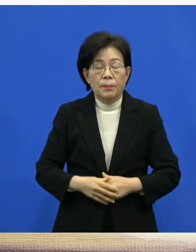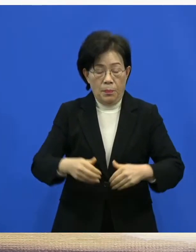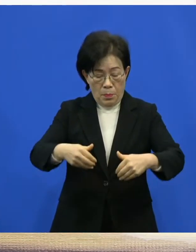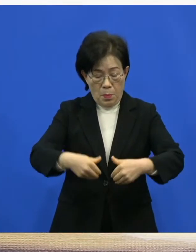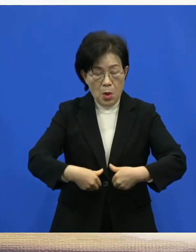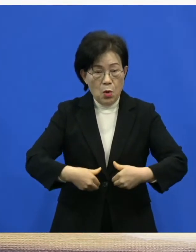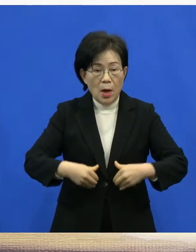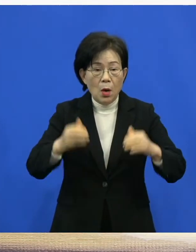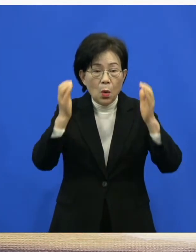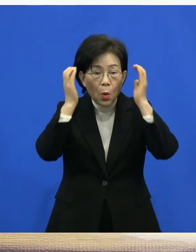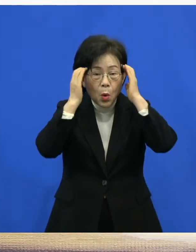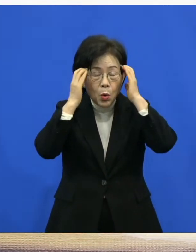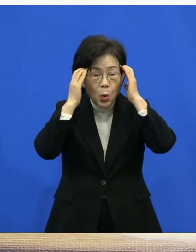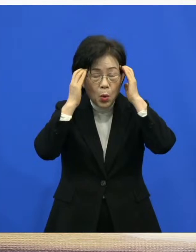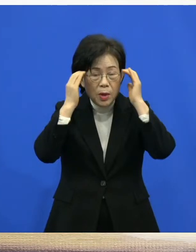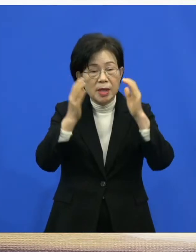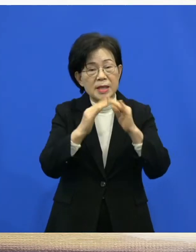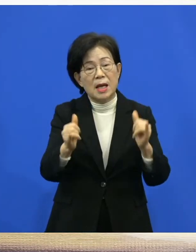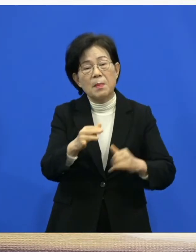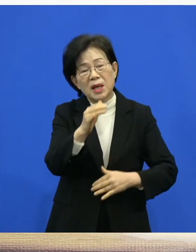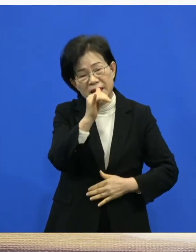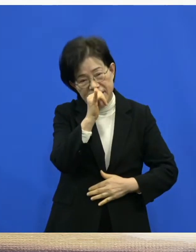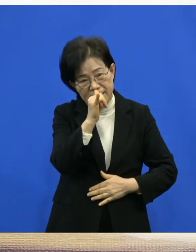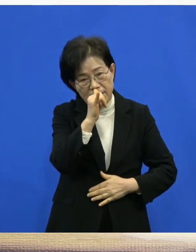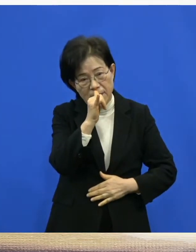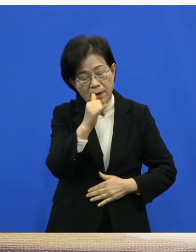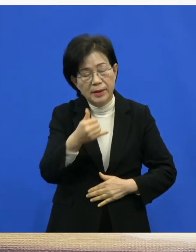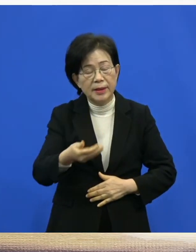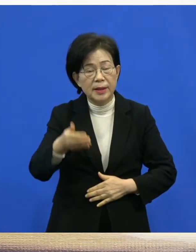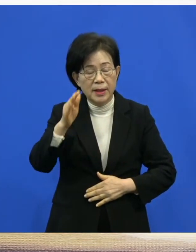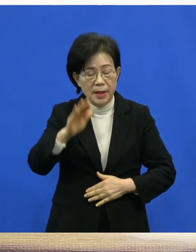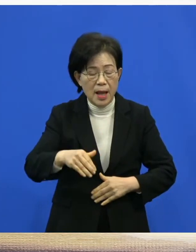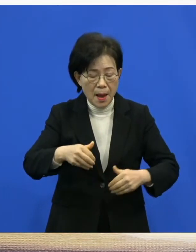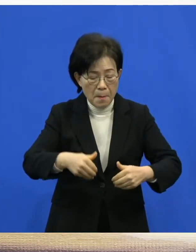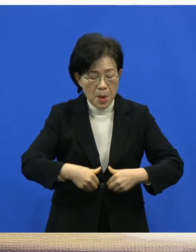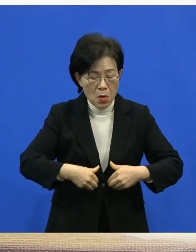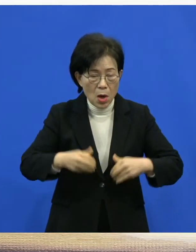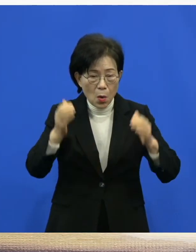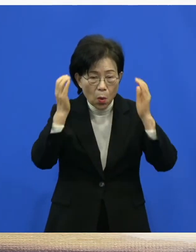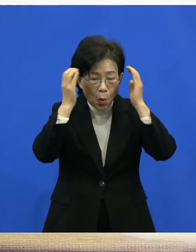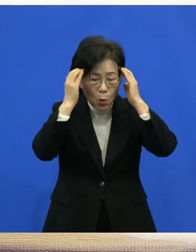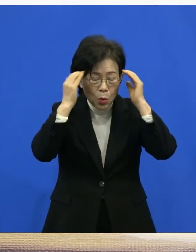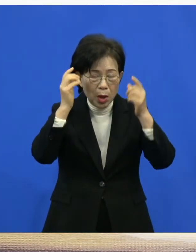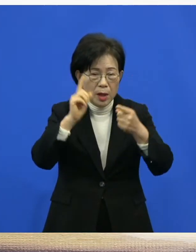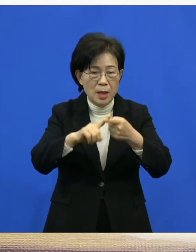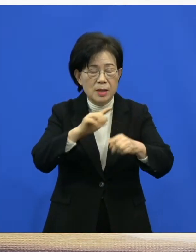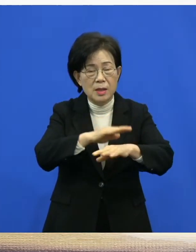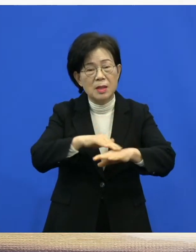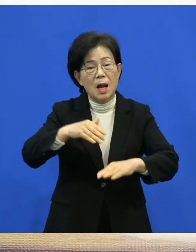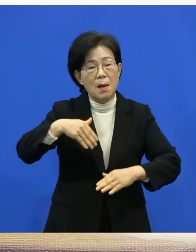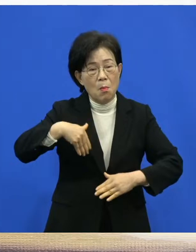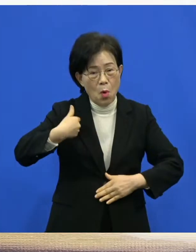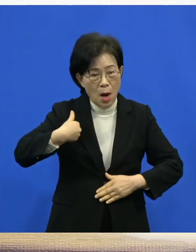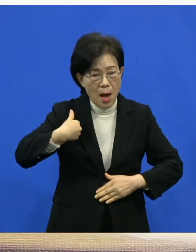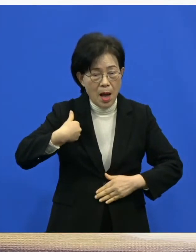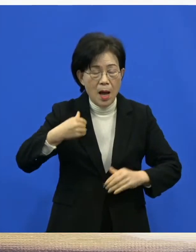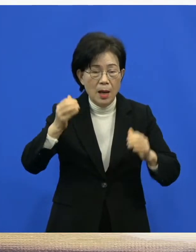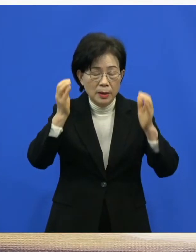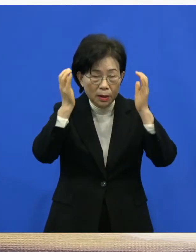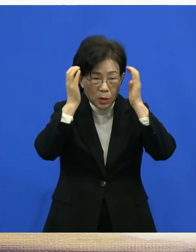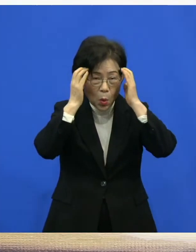필요한 고통이 있다는 거죠. 근데 그 필요한 고통이 뭔지는 지금 잘 모르겠어. 근데 그 고통을